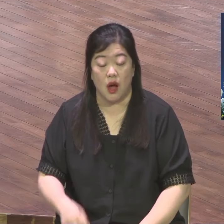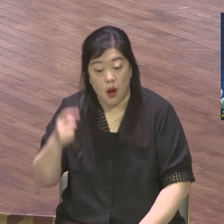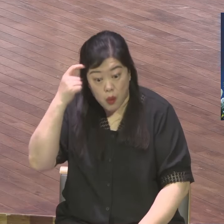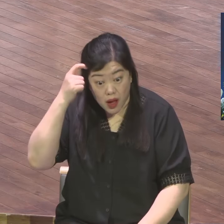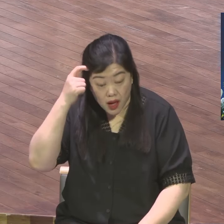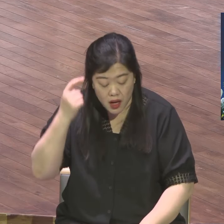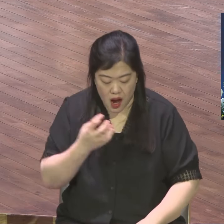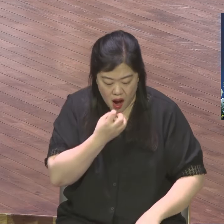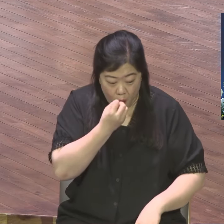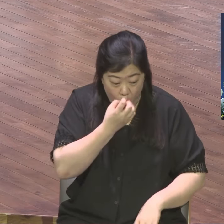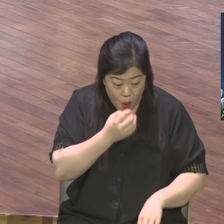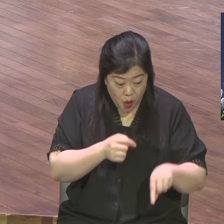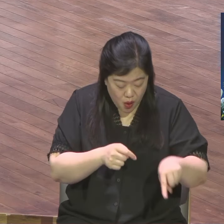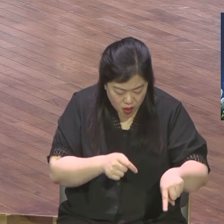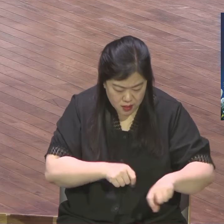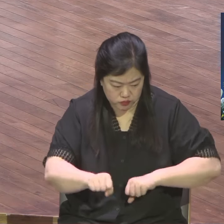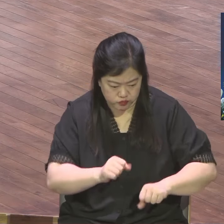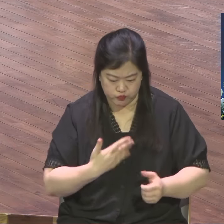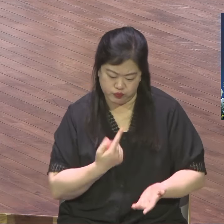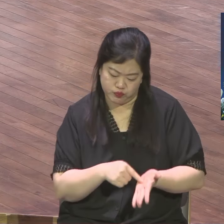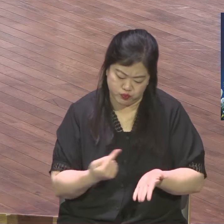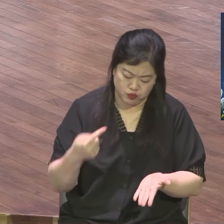꼽아버리니까 시스템 자체가 그렇게